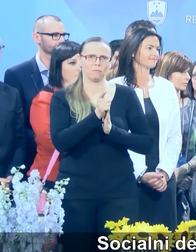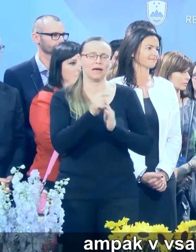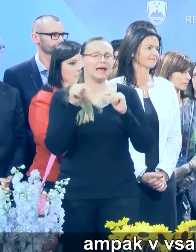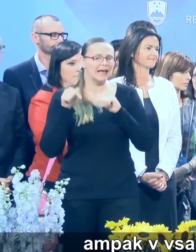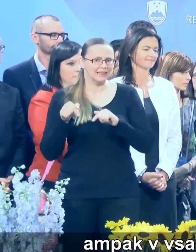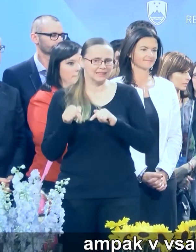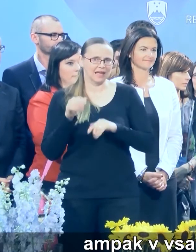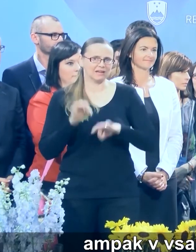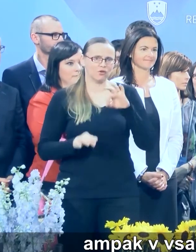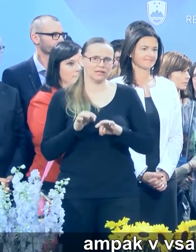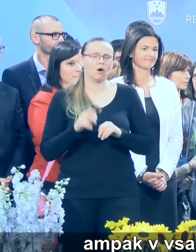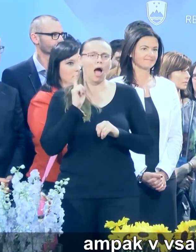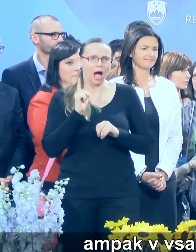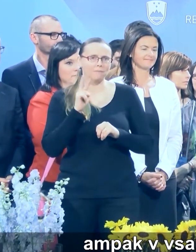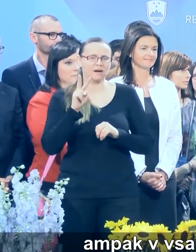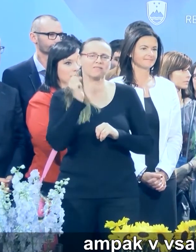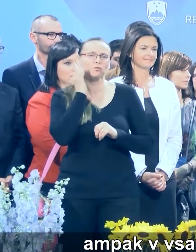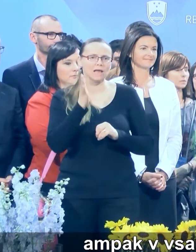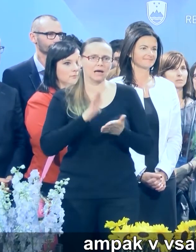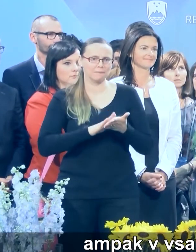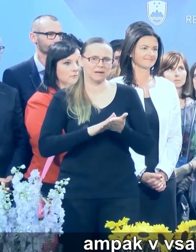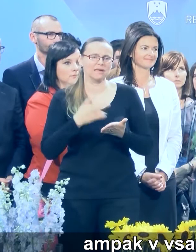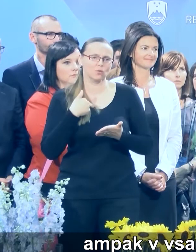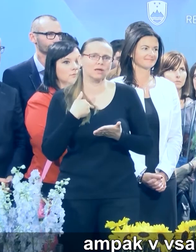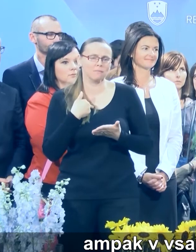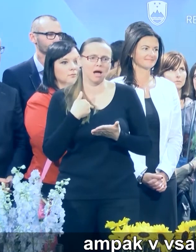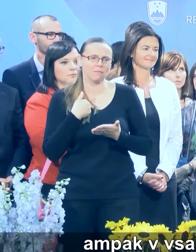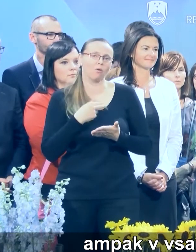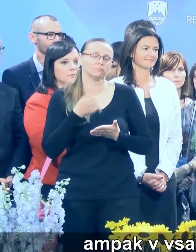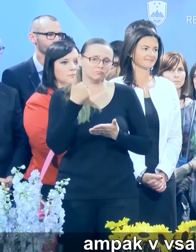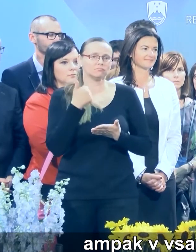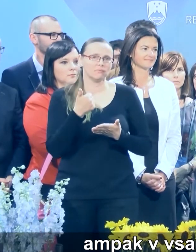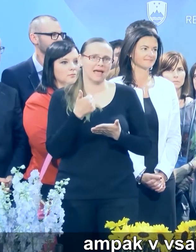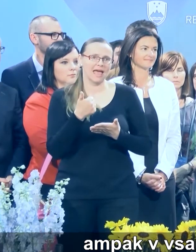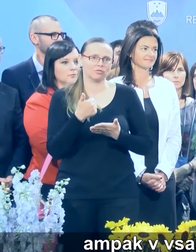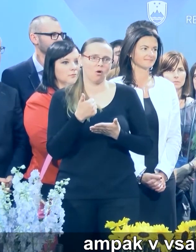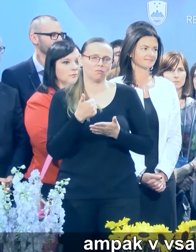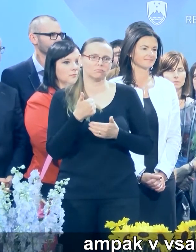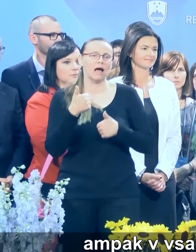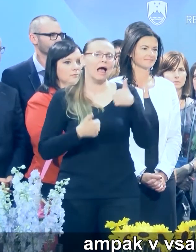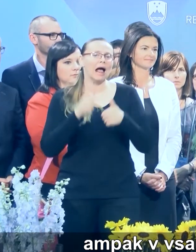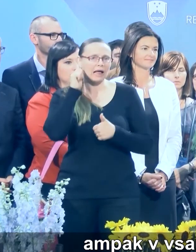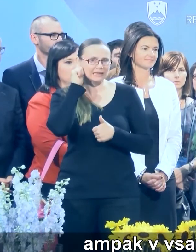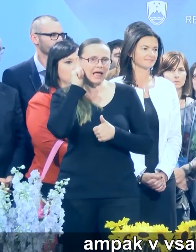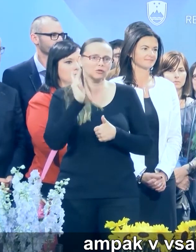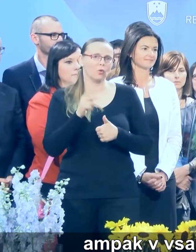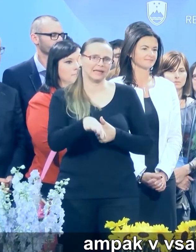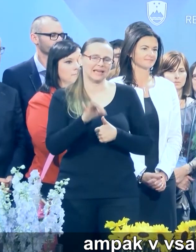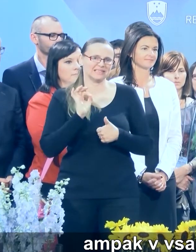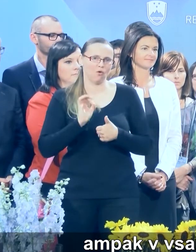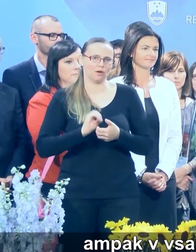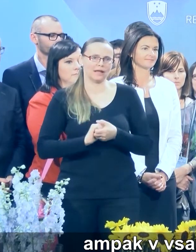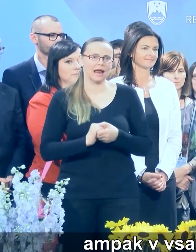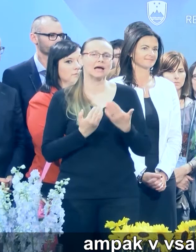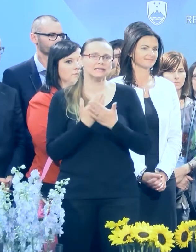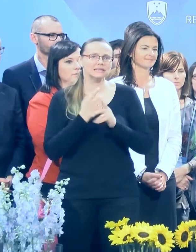teh volitev, ampak v vsakem primeru imamo vsaj eno kandidatko, ki je izvoljena